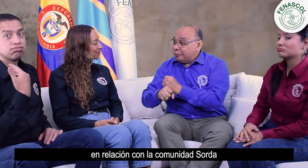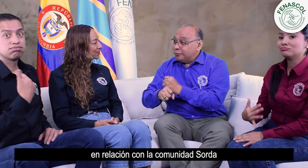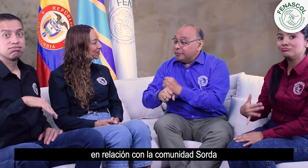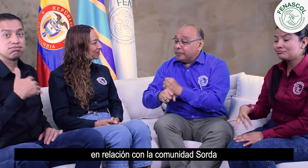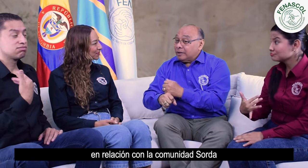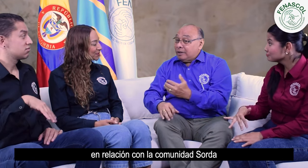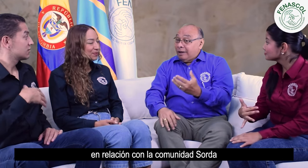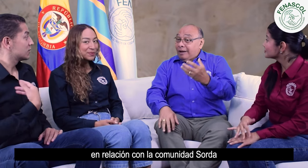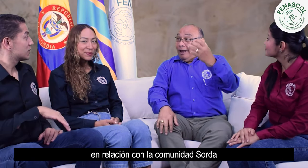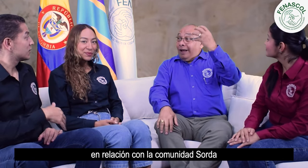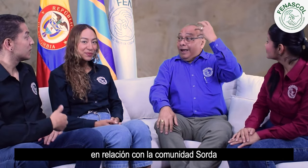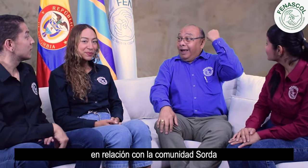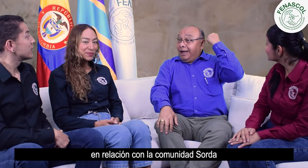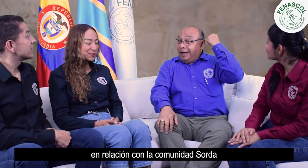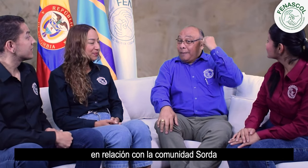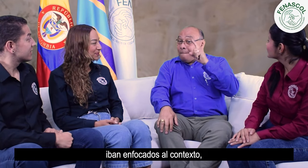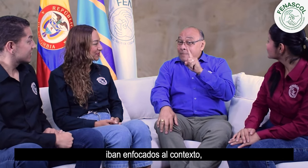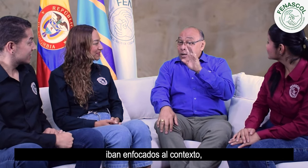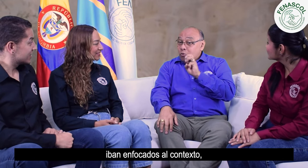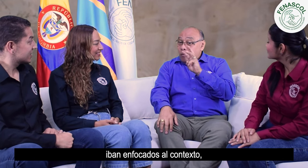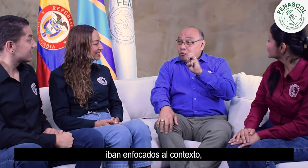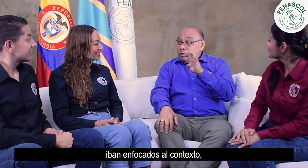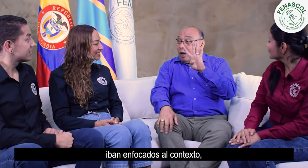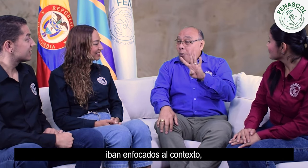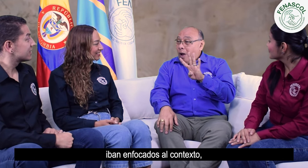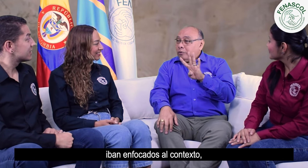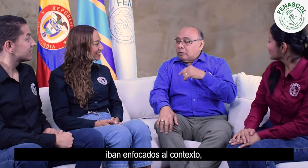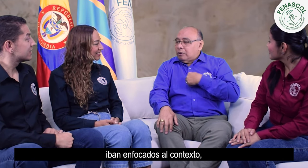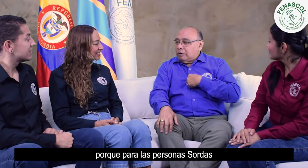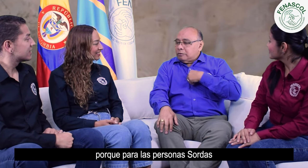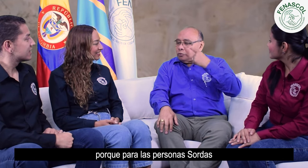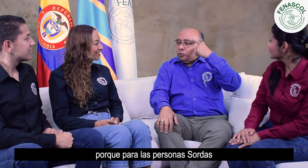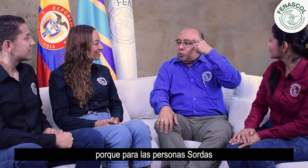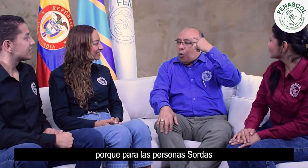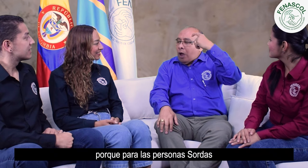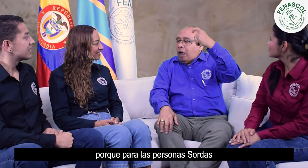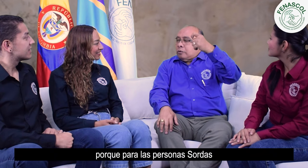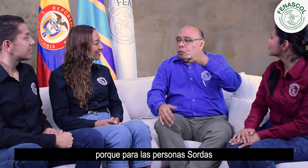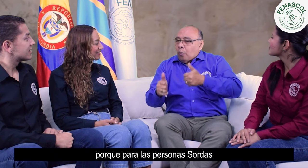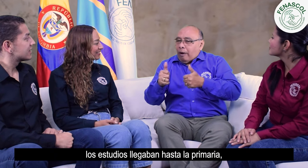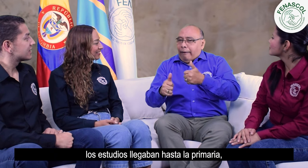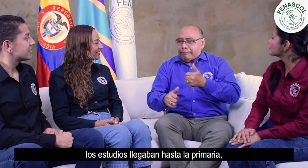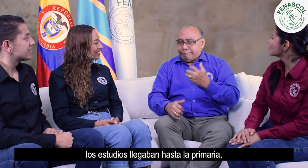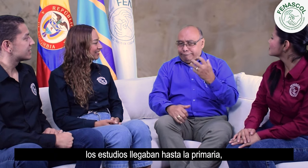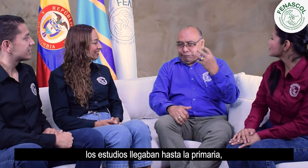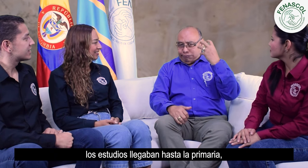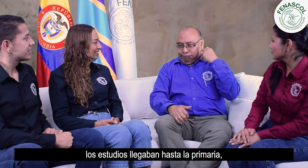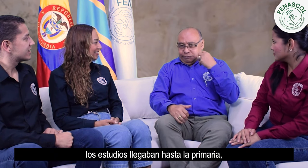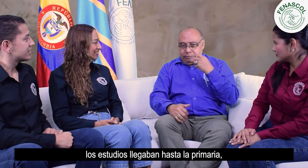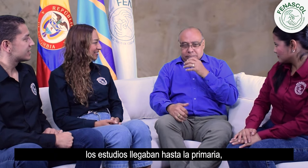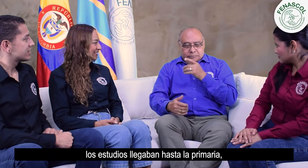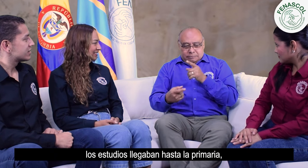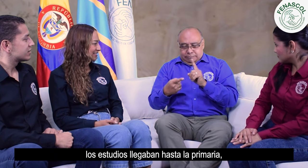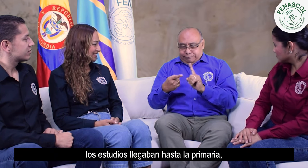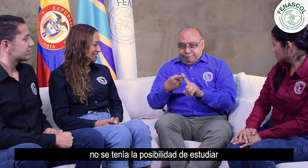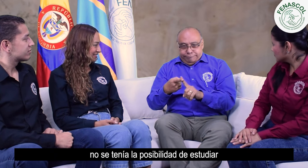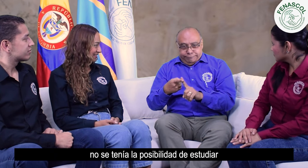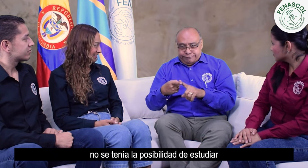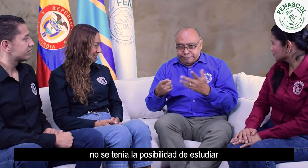relación con la comunidad sorda iban enfocados al contexto. Porque para las personas sordas, los estudios llegaban hasta la primaria. No se tenía